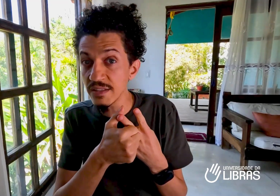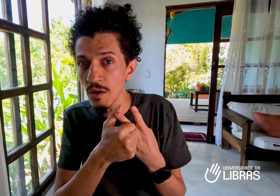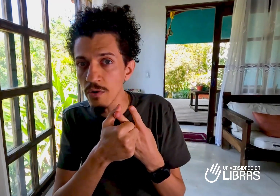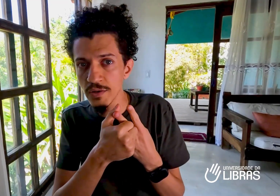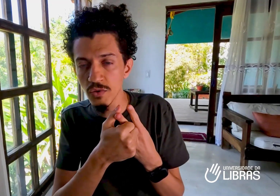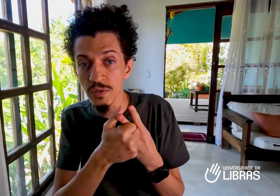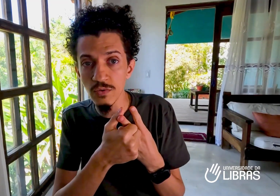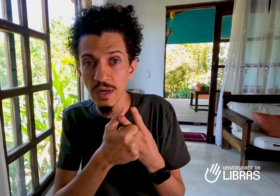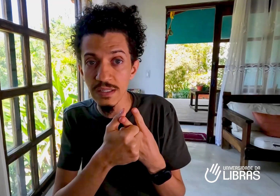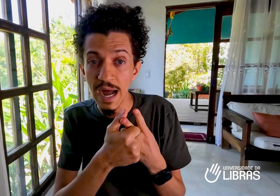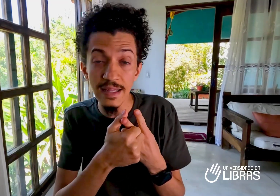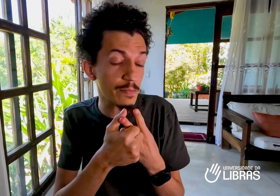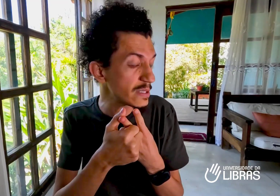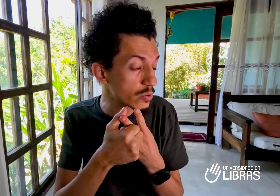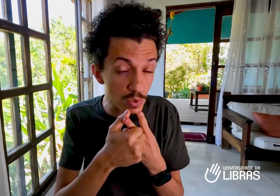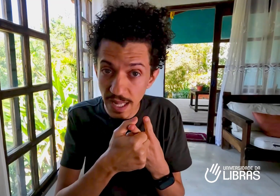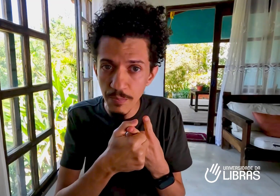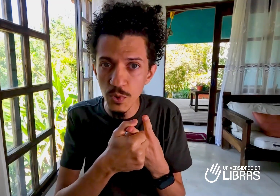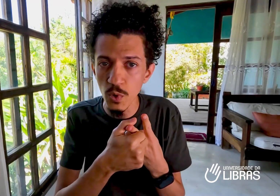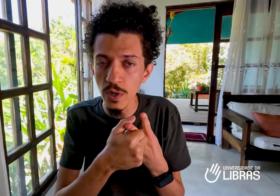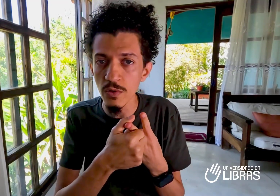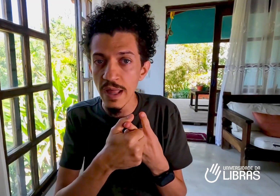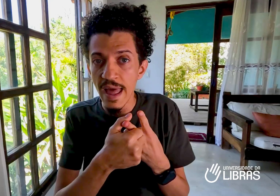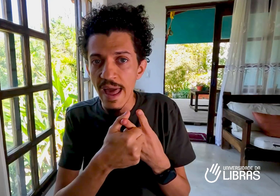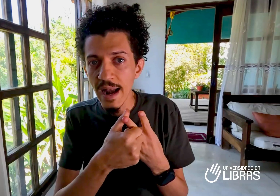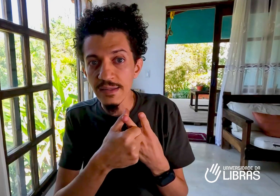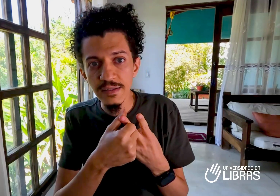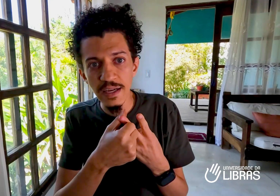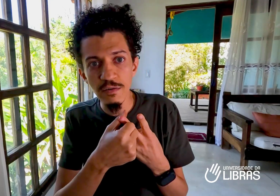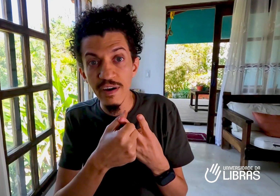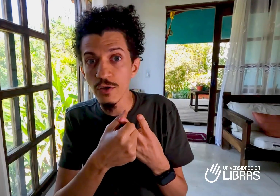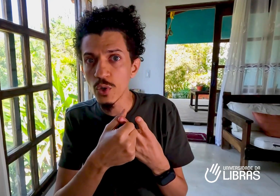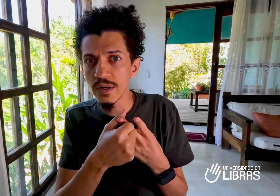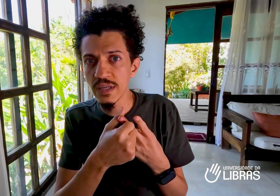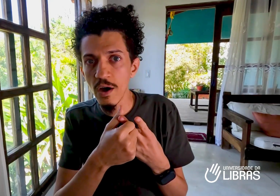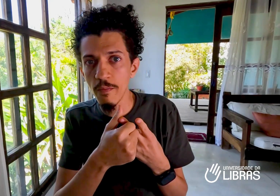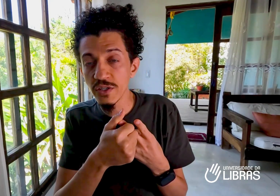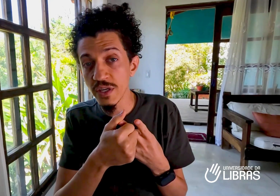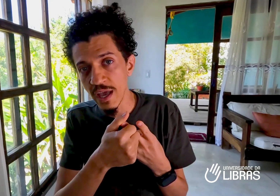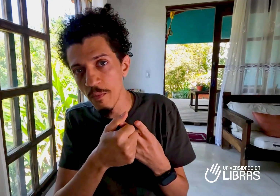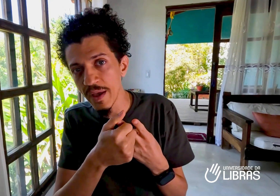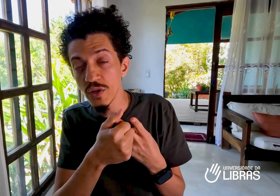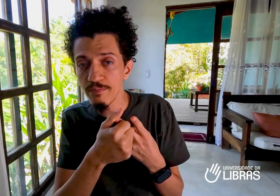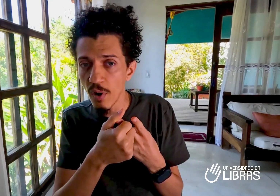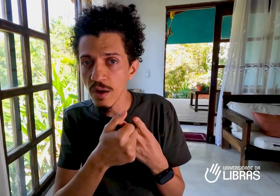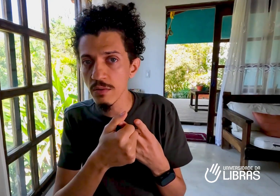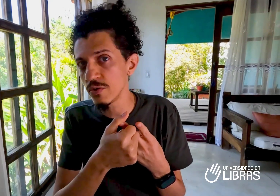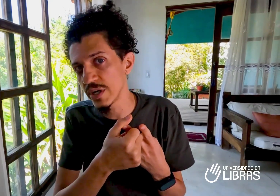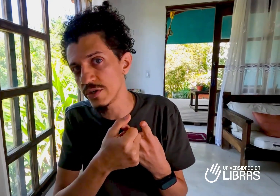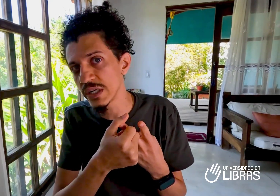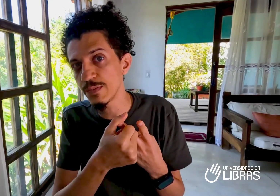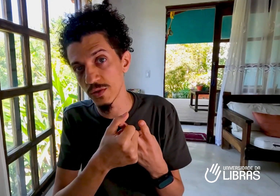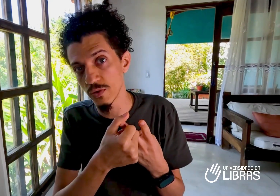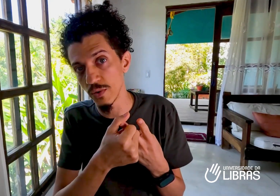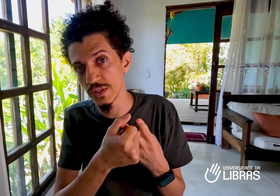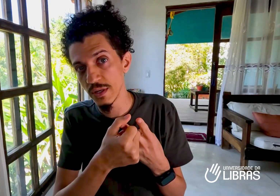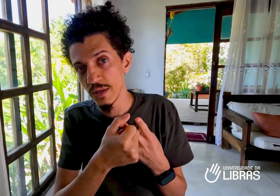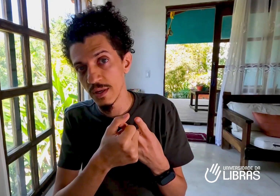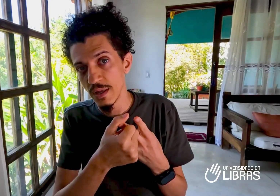tão contextualizadas, mas de que o tempo todo elas estejam falando de coisas que realmente importam no dia a dia das pessoas. Que